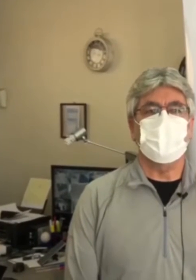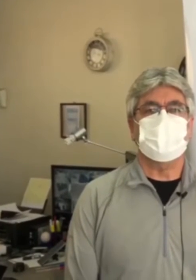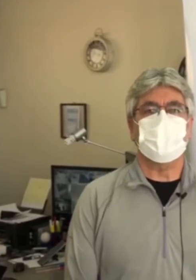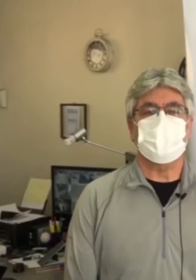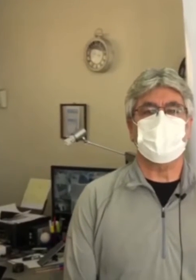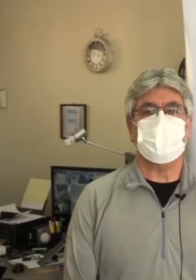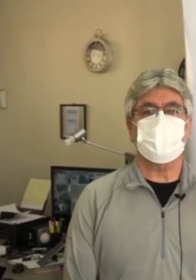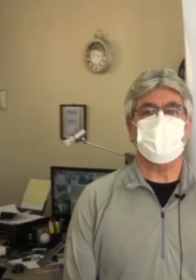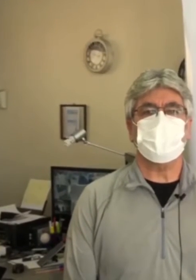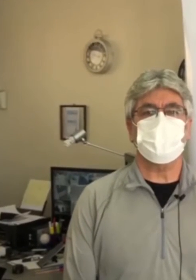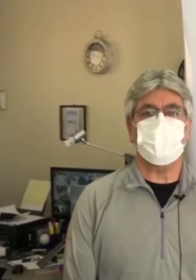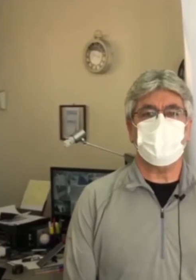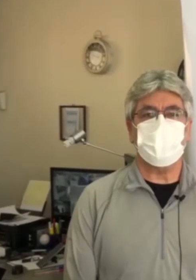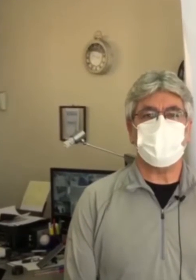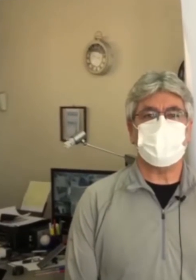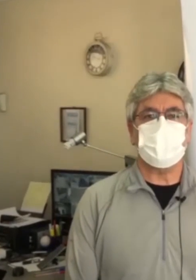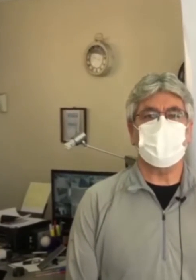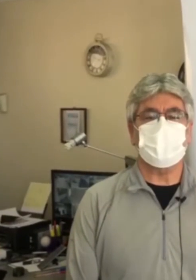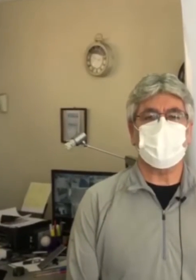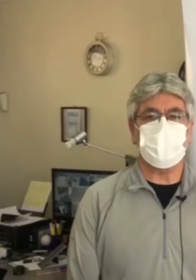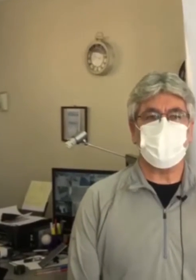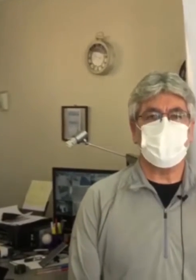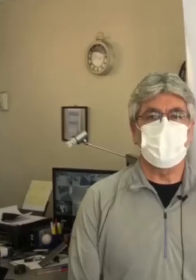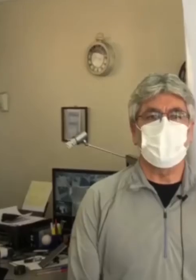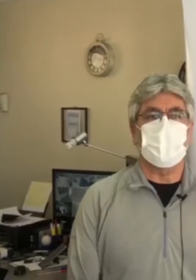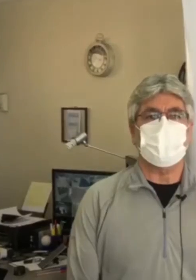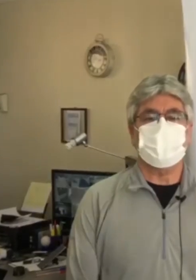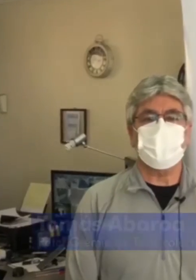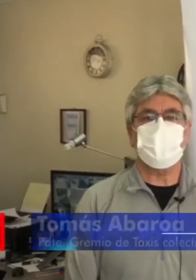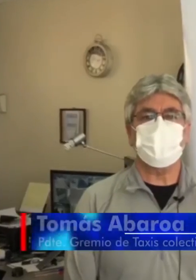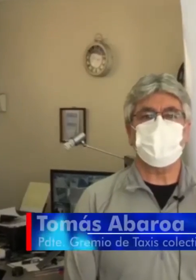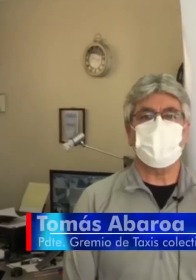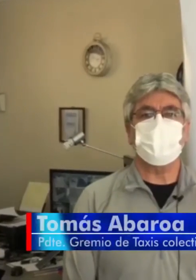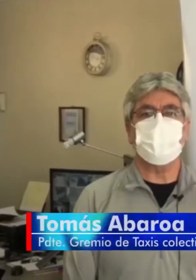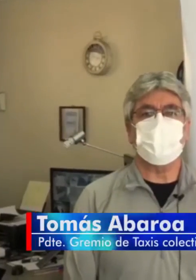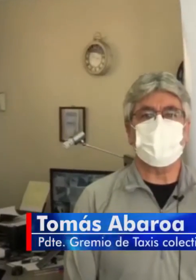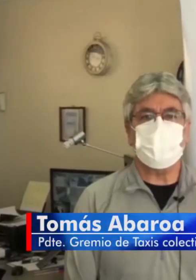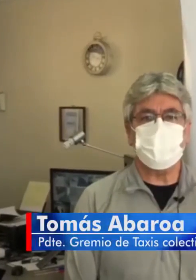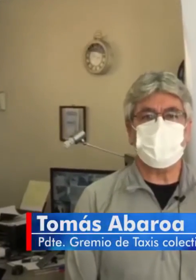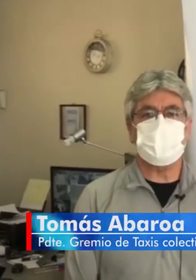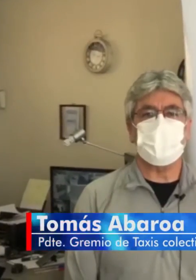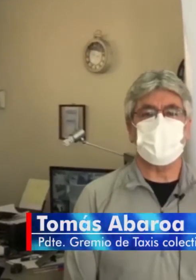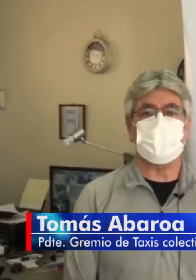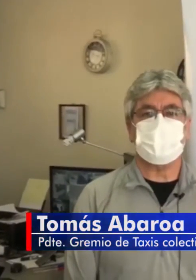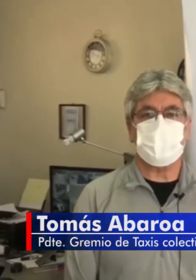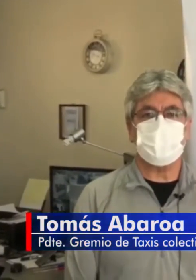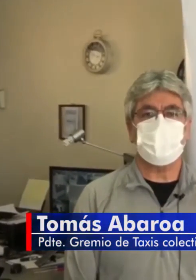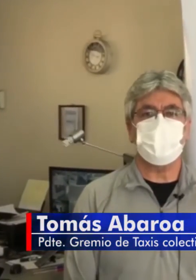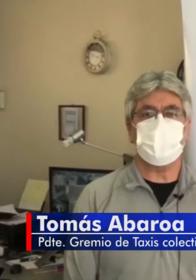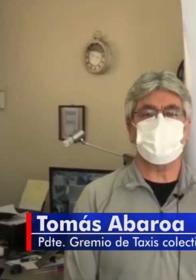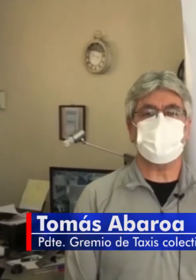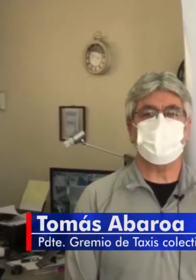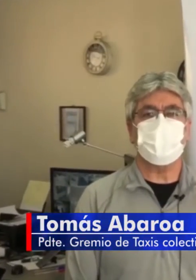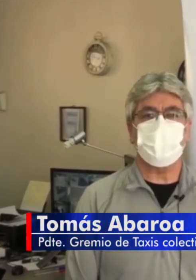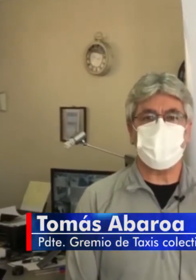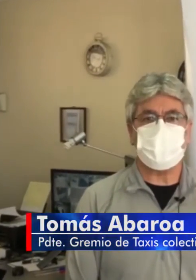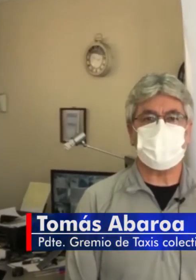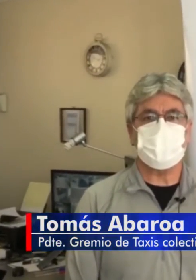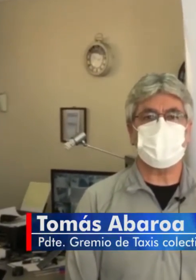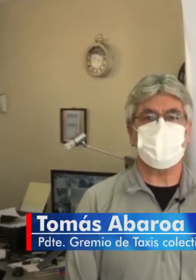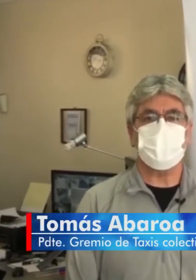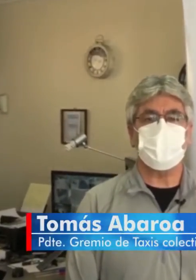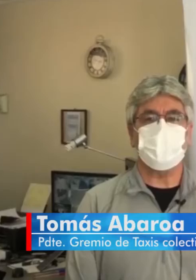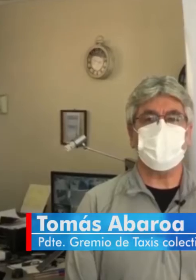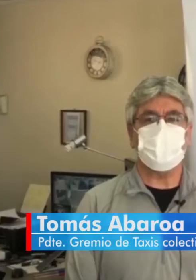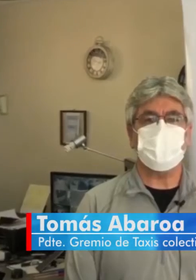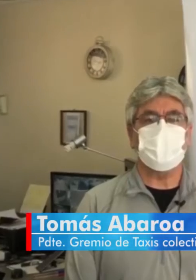colectivo, sanitizando nuestros vehículos en el interior, haciendo controles preventivos al azar en nuestros operadores